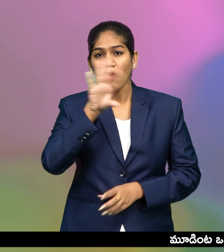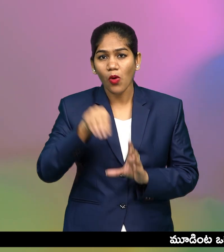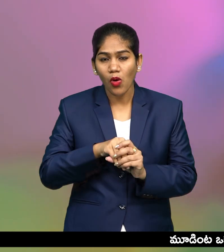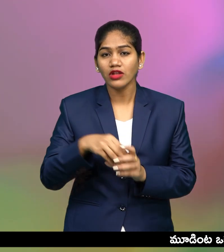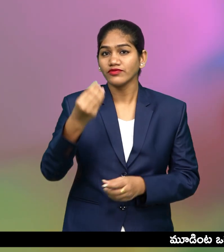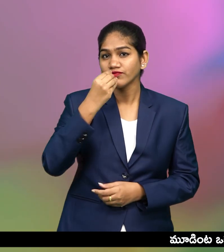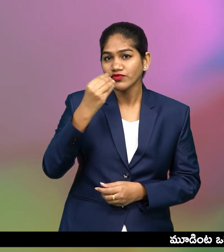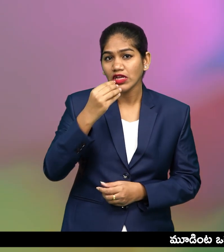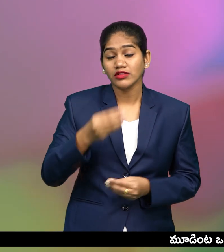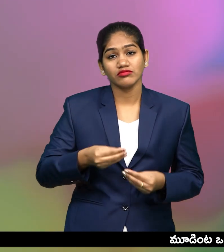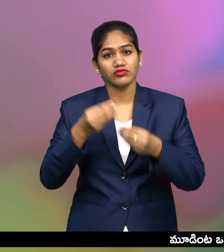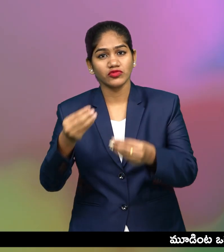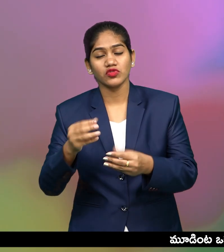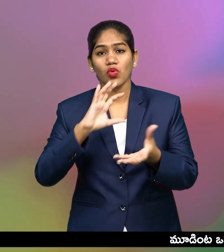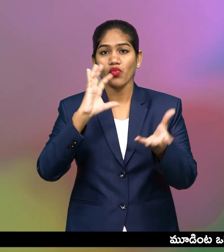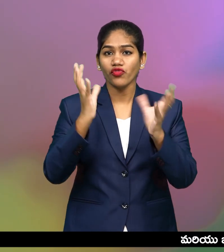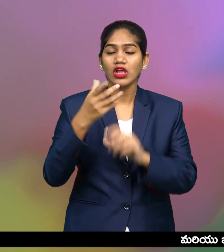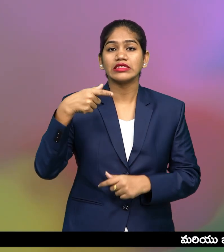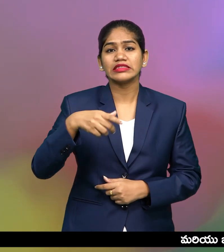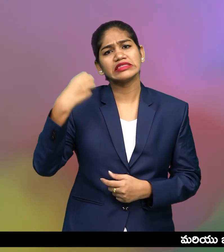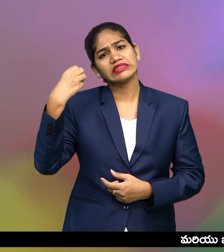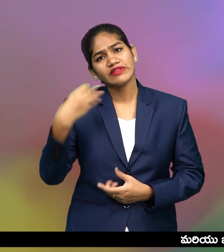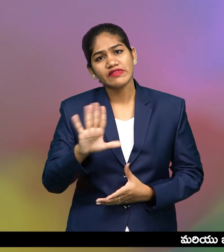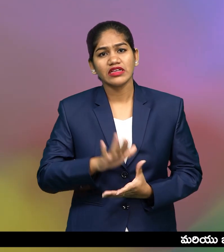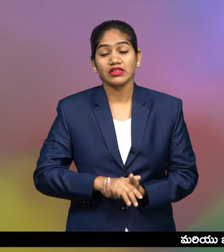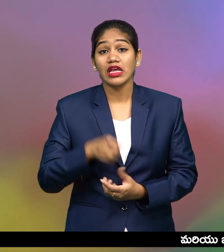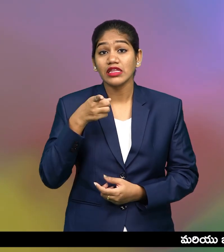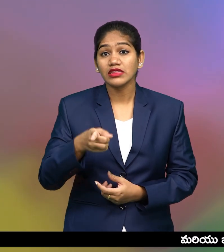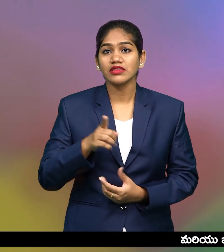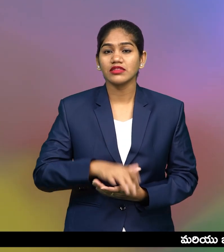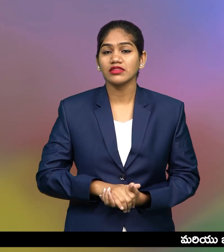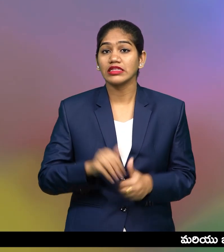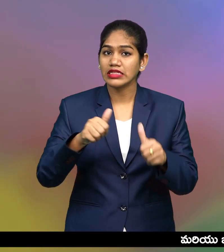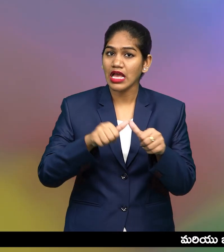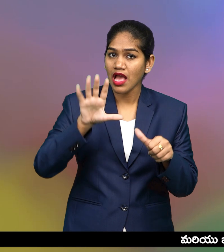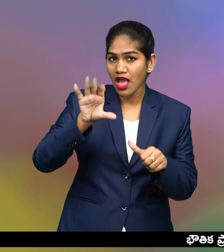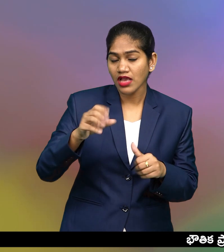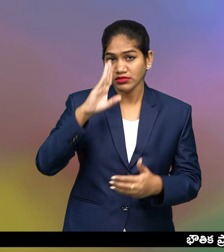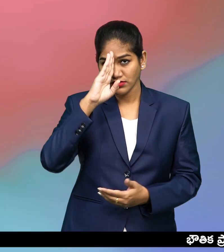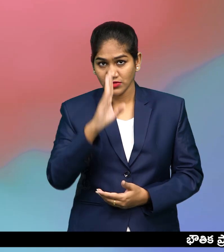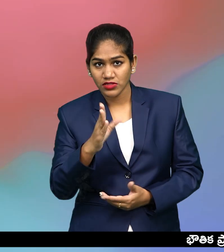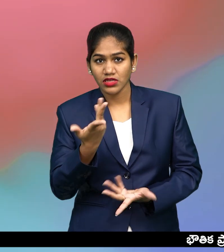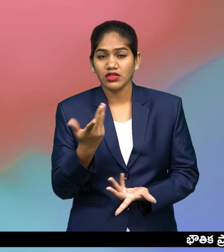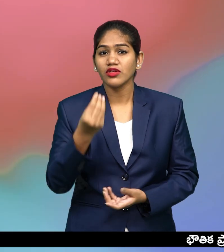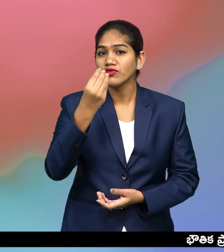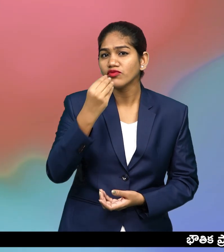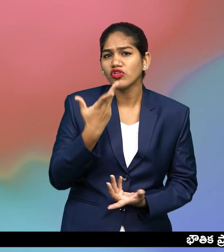1/3 వృధా అవుతుందని మరియు భారతదేశంలో ఆహారానికి భౌతిక ప్రాప్యత సమస్యగా